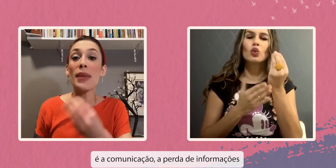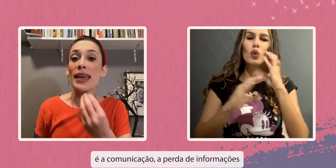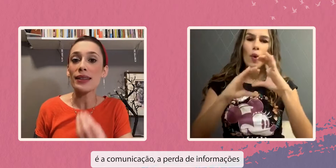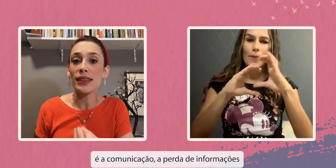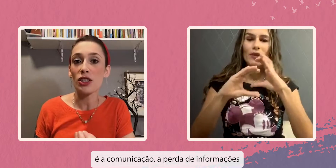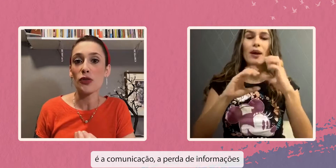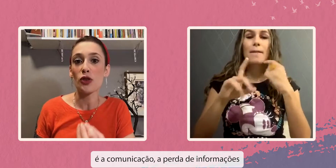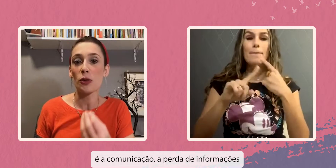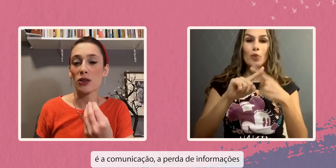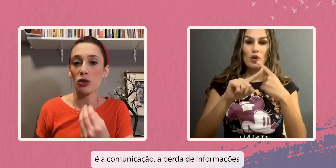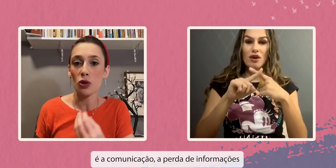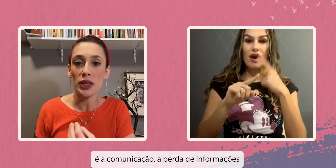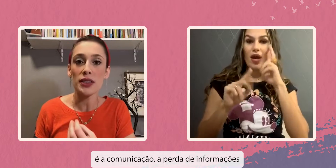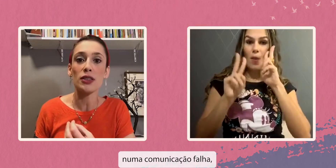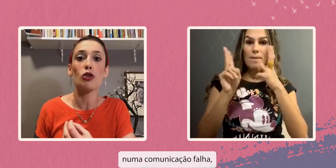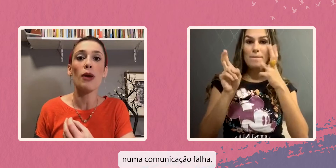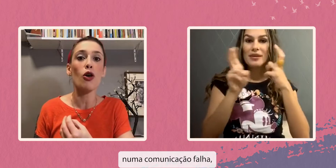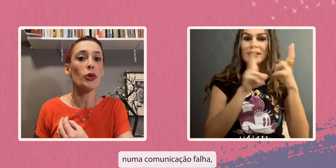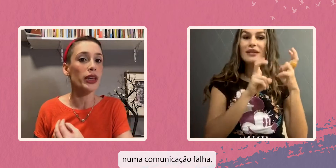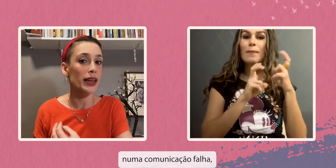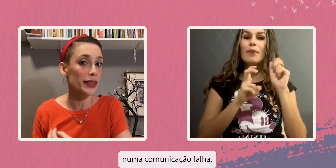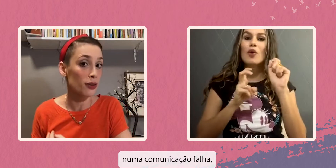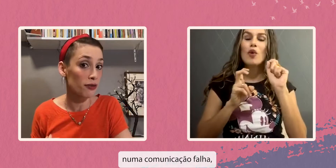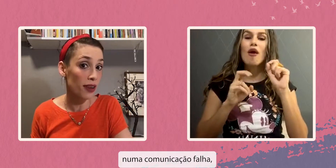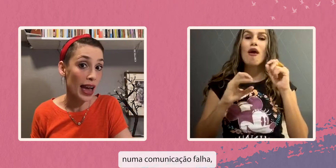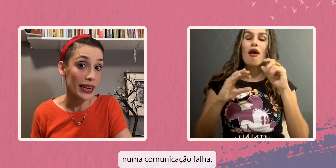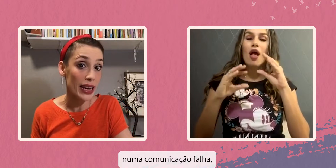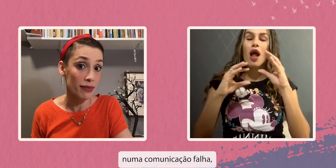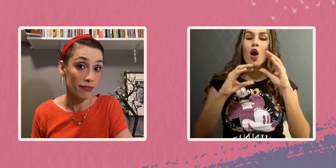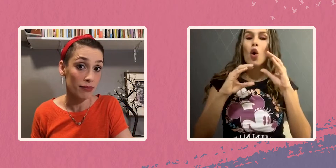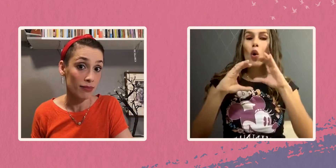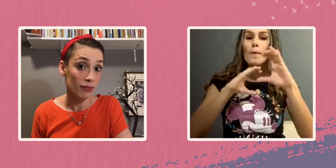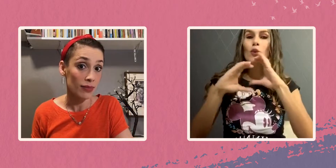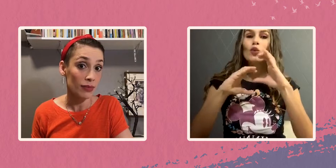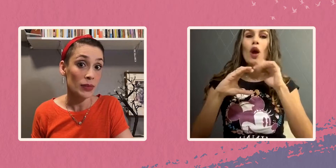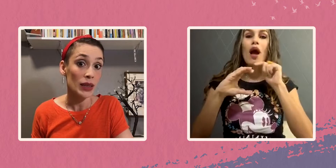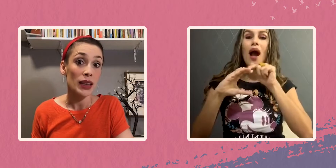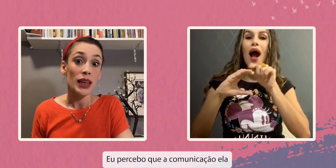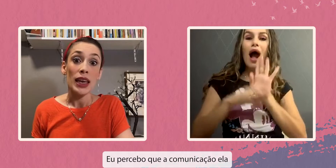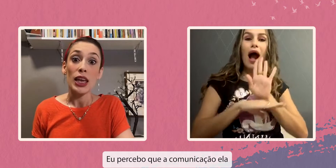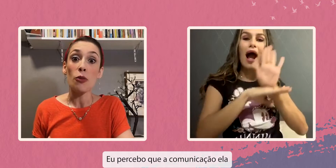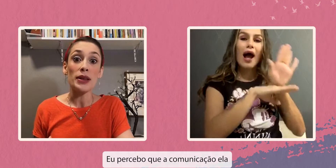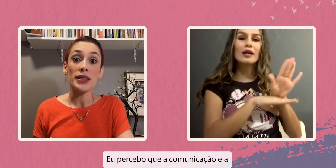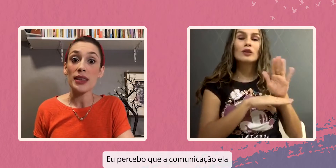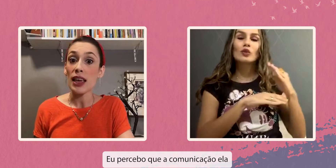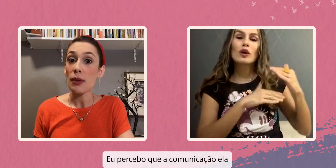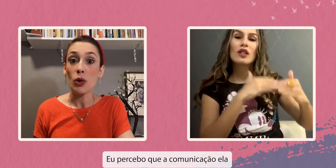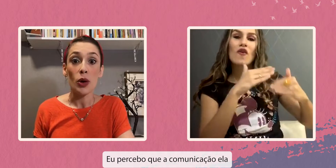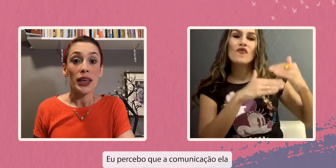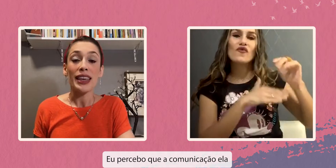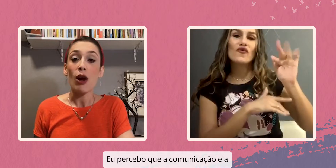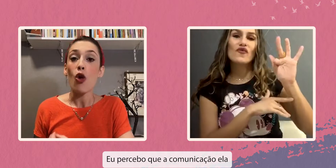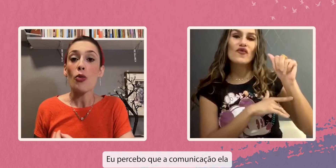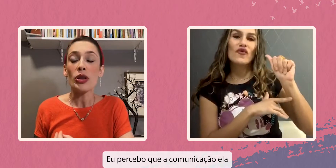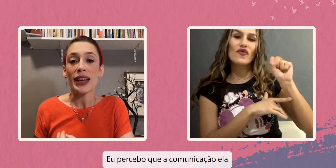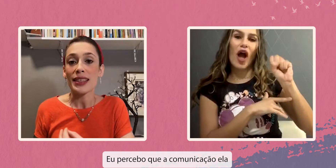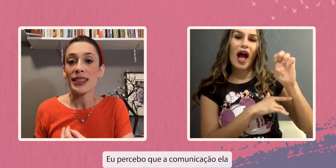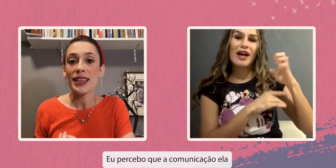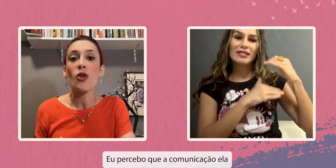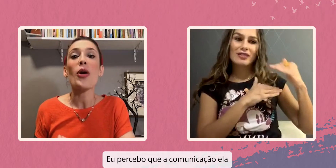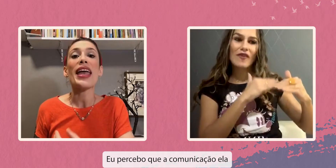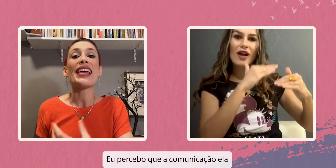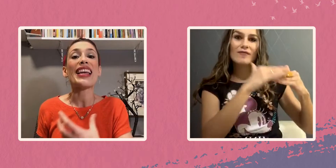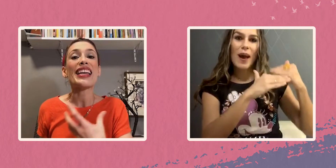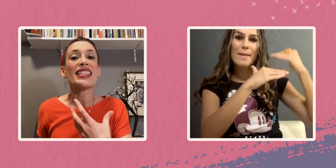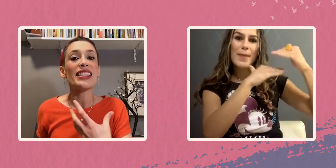A perda de informações numa comunicação falha. Eu percebo que a